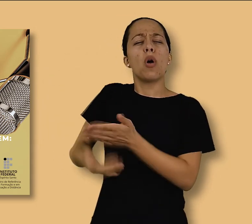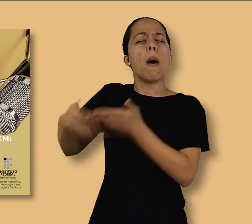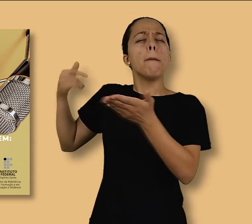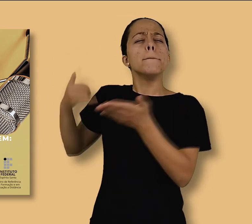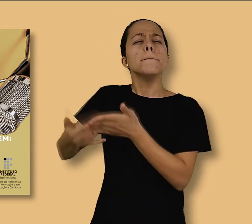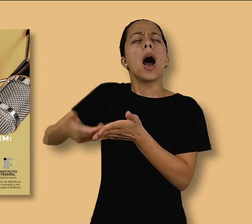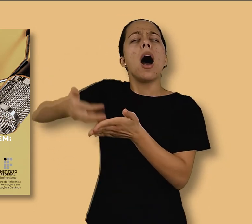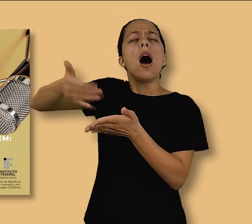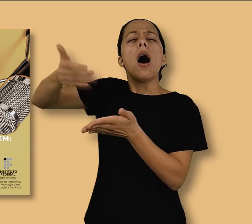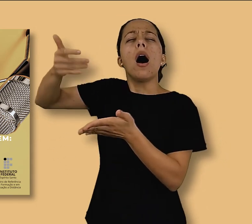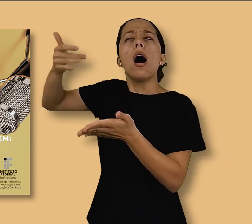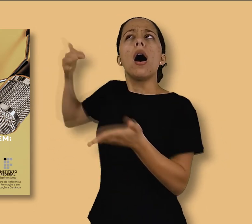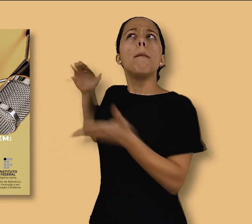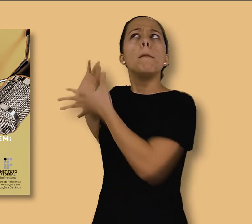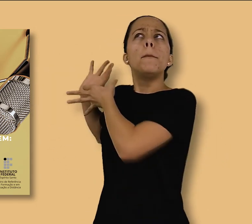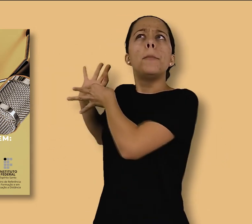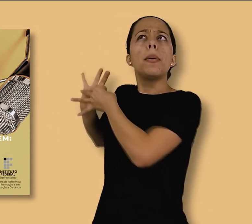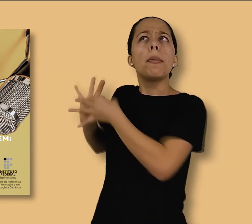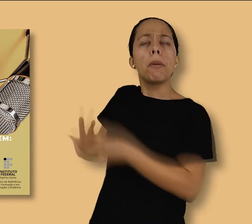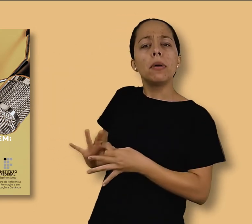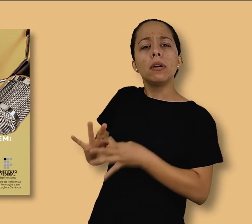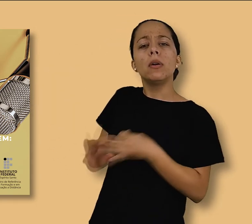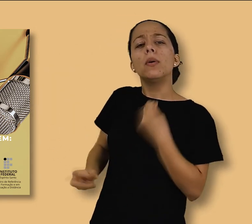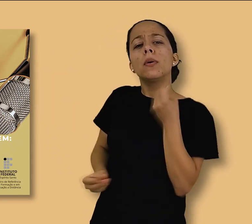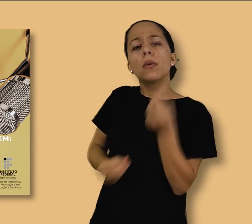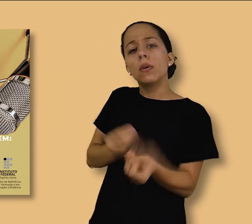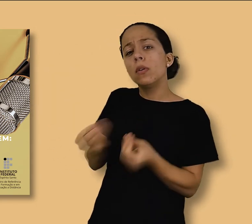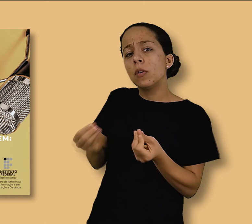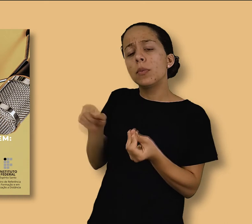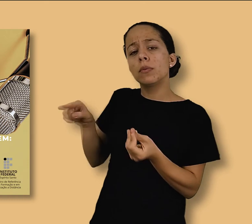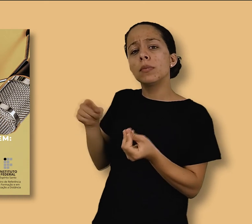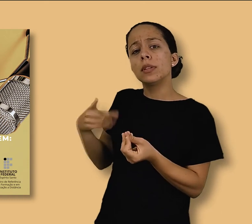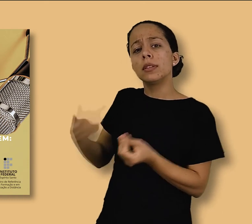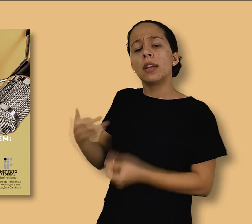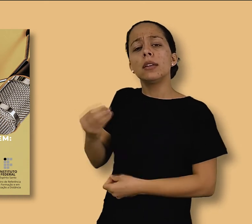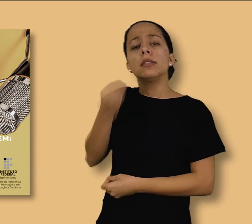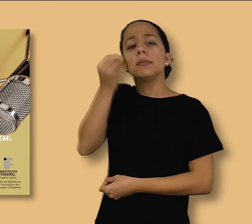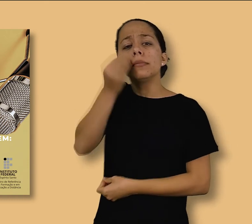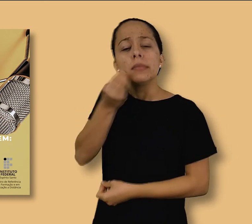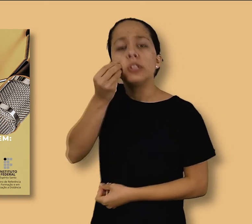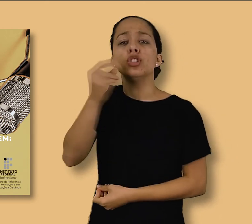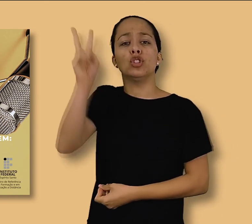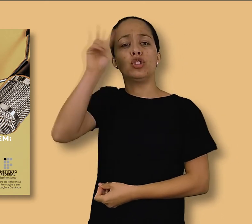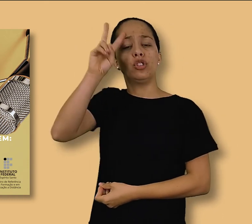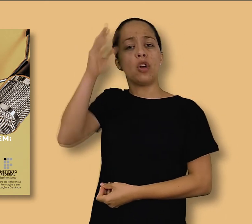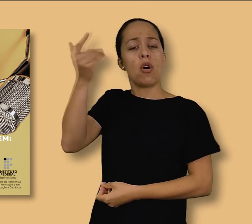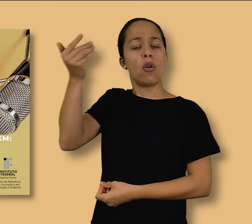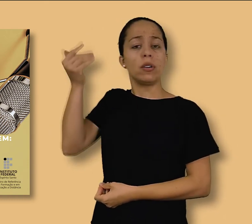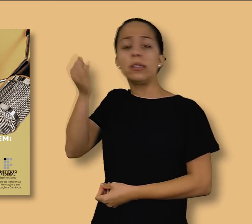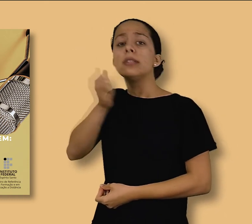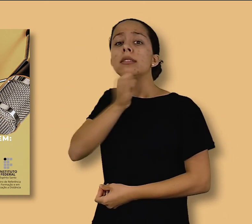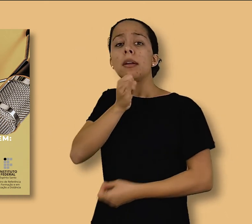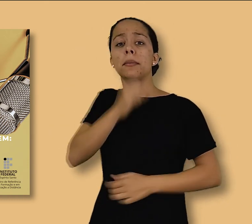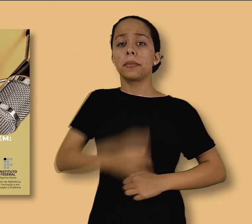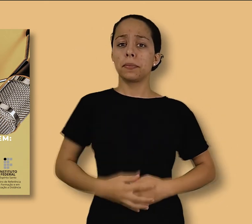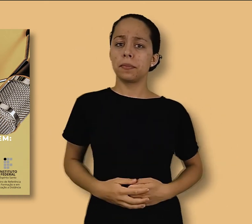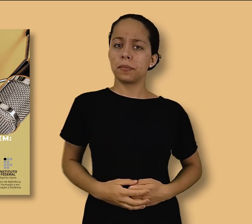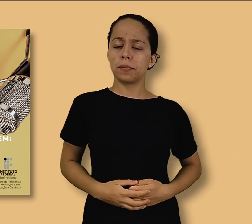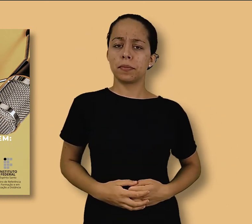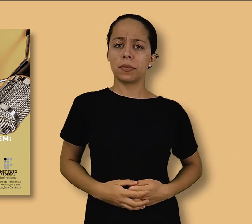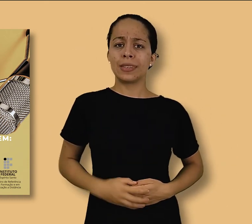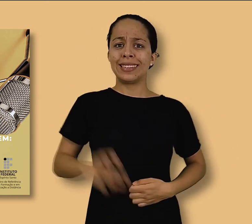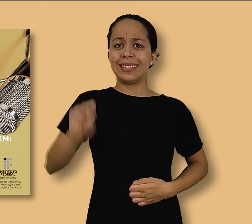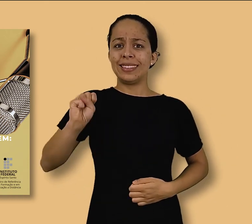aprendizagem que o estudante está submetido isso é fundamental né um aluno é que está submetido a